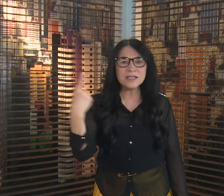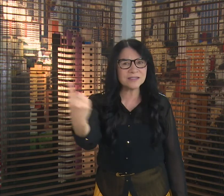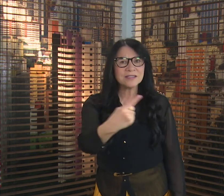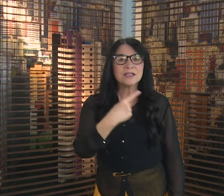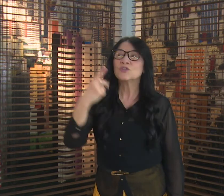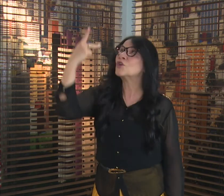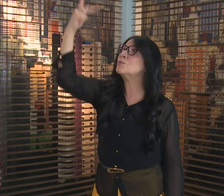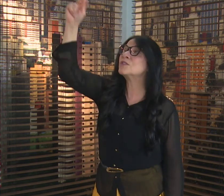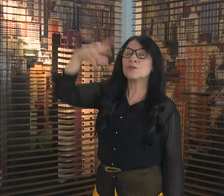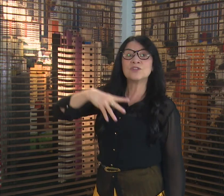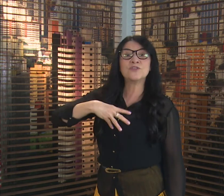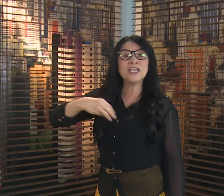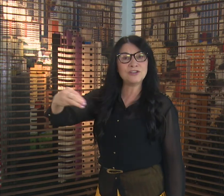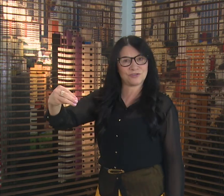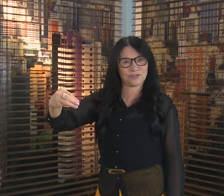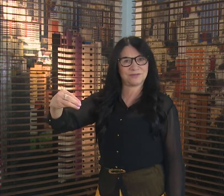Nós somos seus filhos.